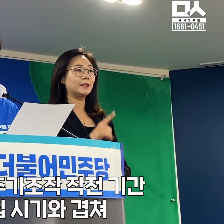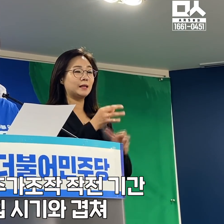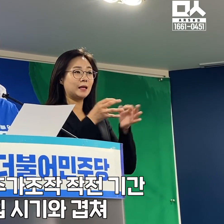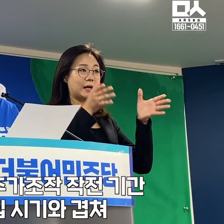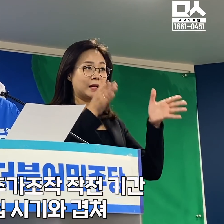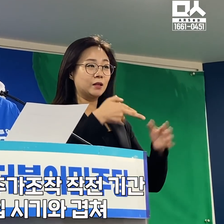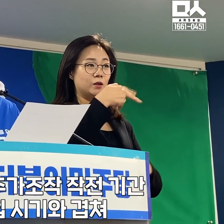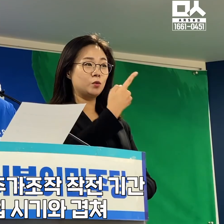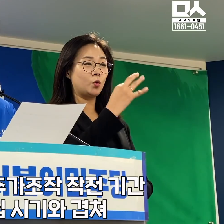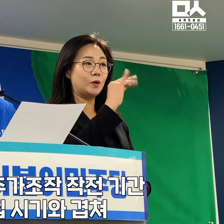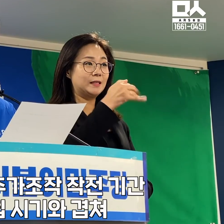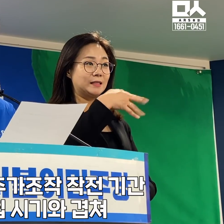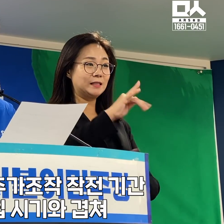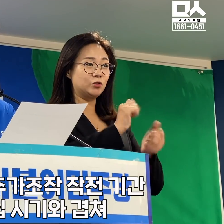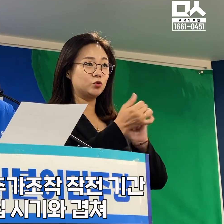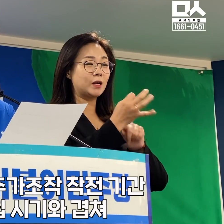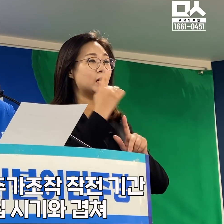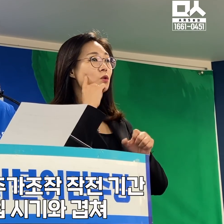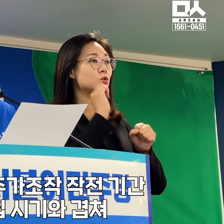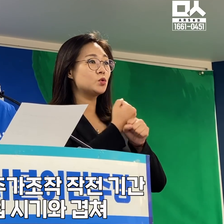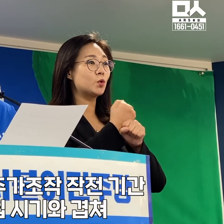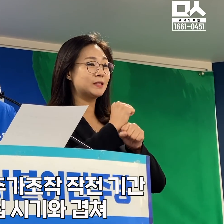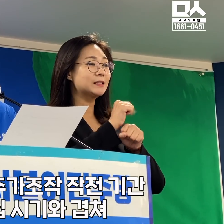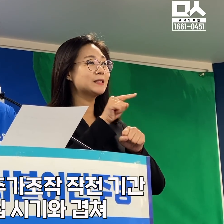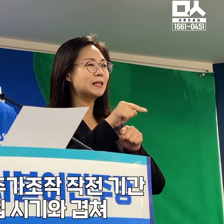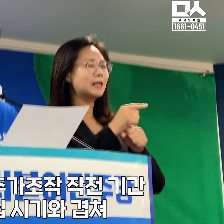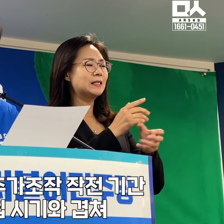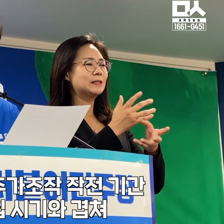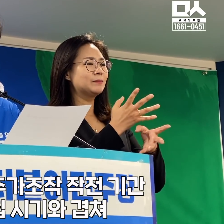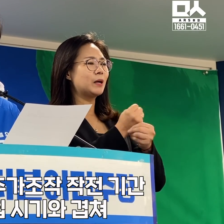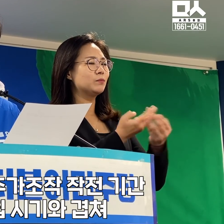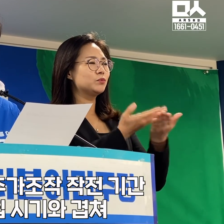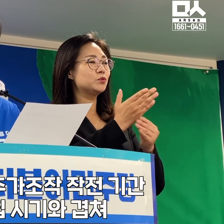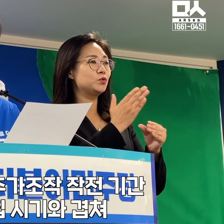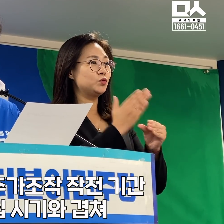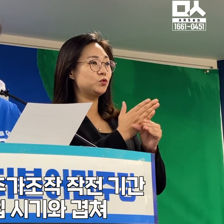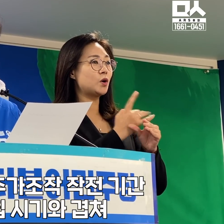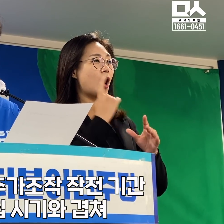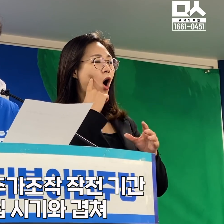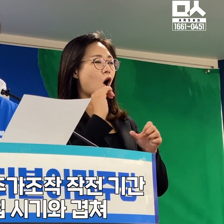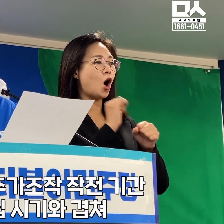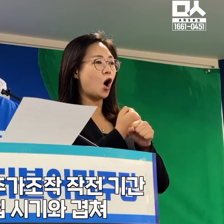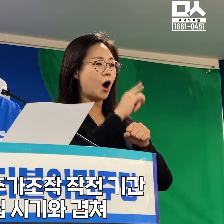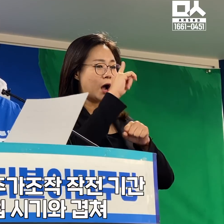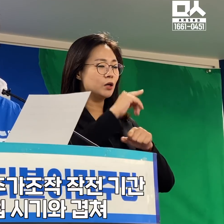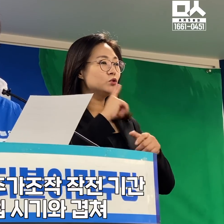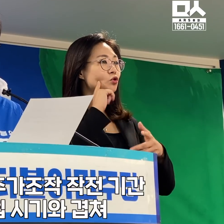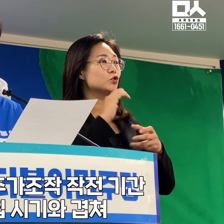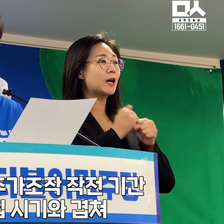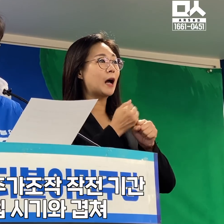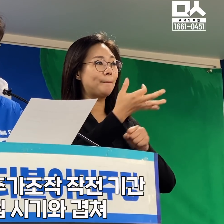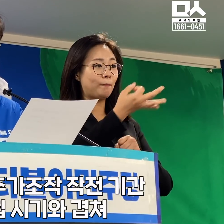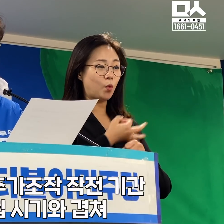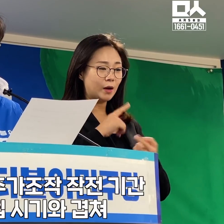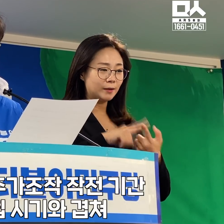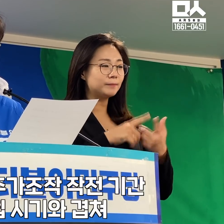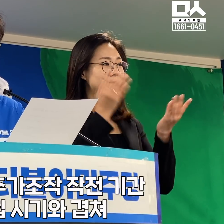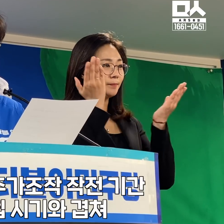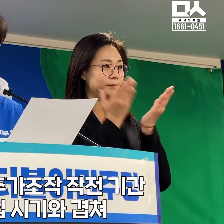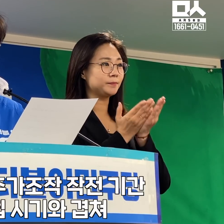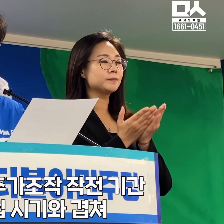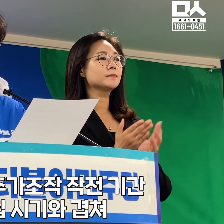기간은 도이치모터스 주가 조작 사건의 작전 기간으로 인위적 매집을 통한 주가 부양 시기와